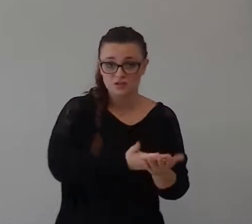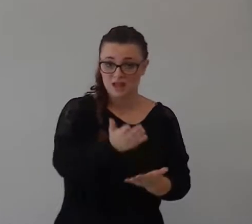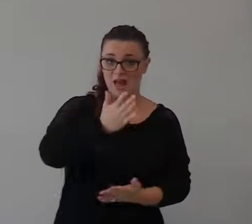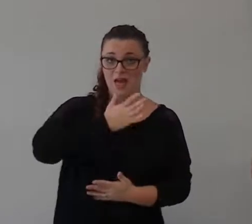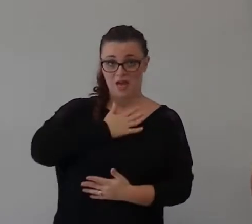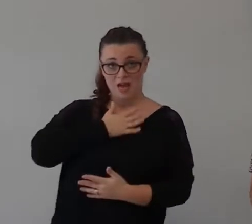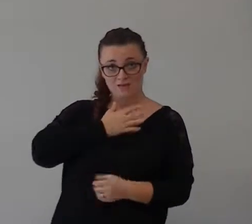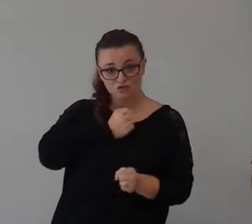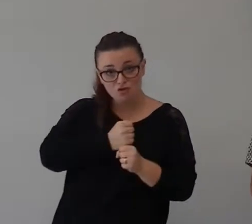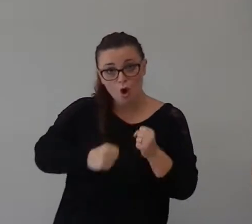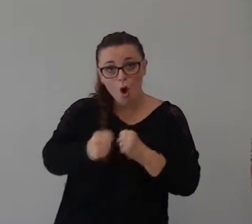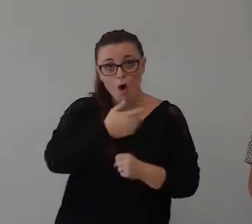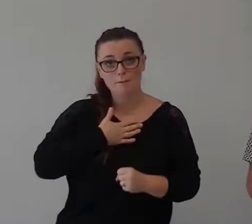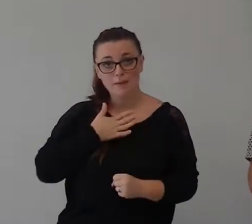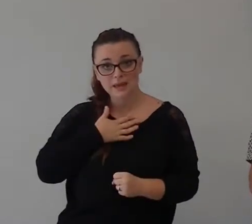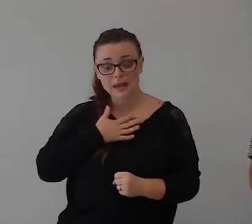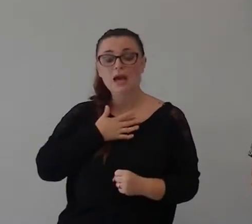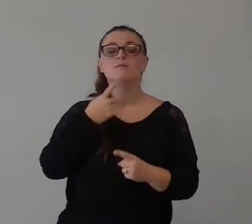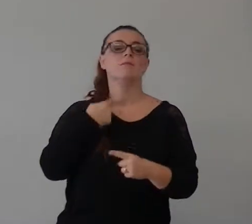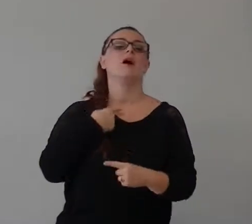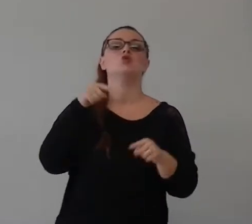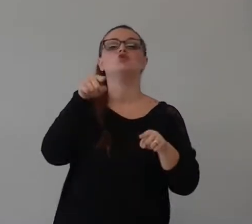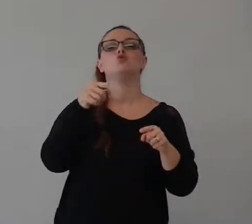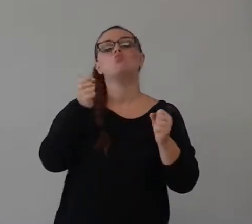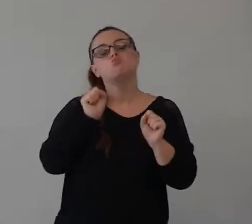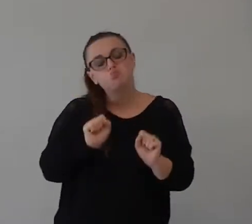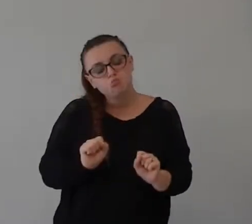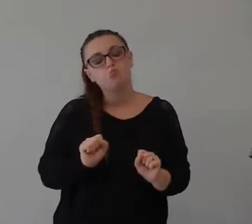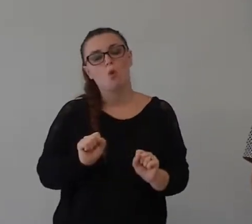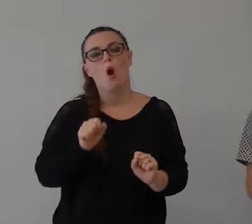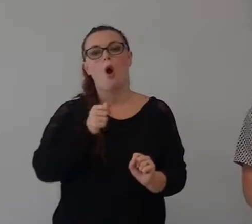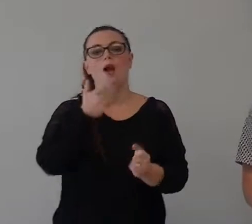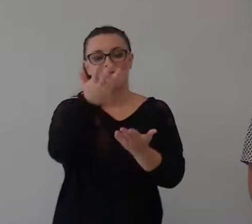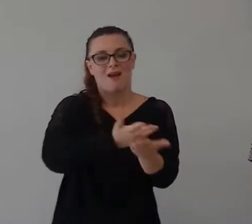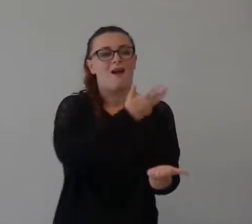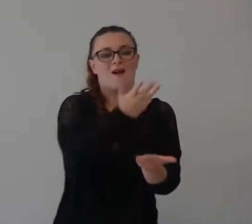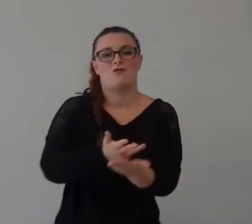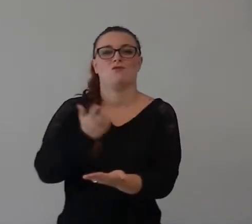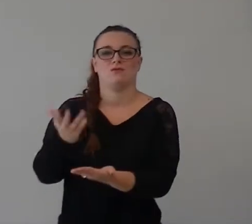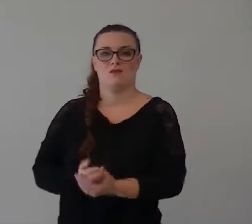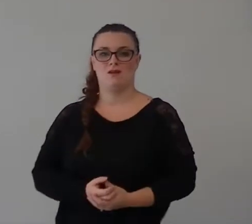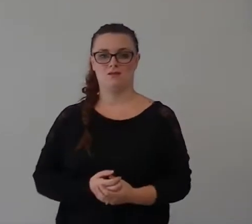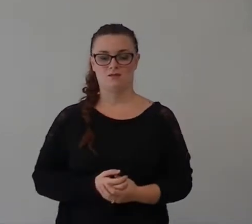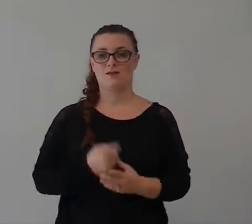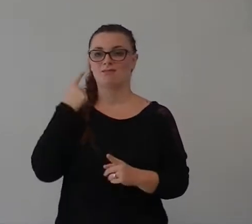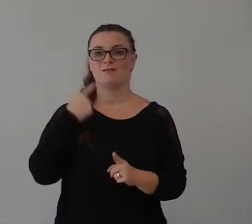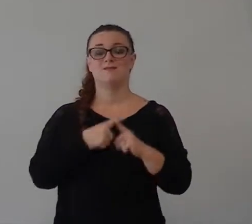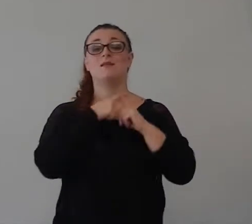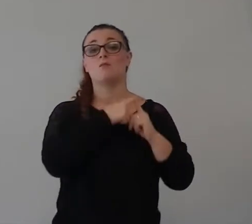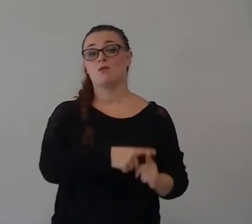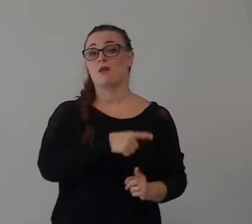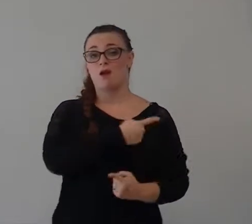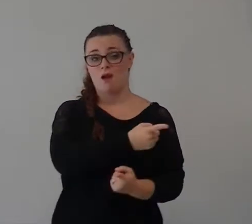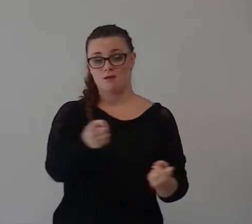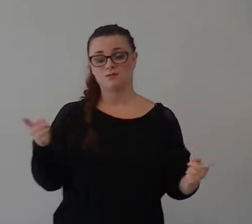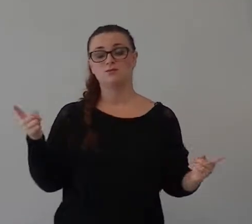racconta agli altri, fai vedere la potenza di Dio nella tua vita tramite la tua testimonianza. Torniamo